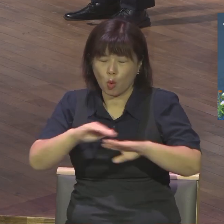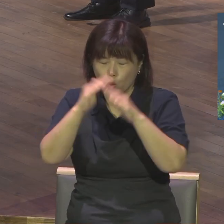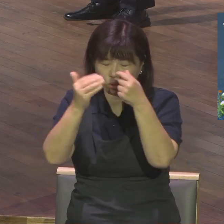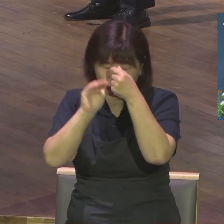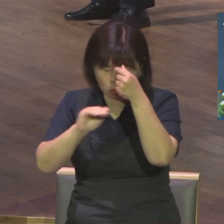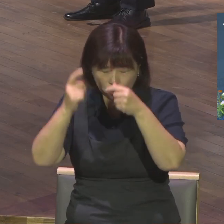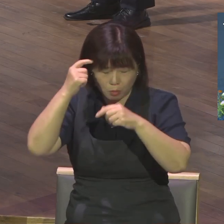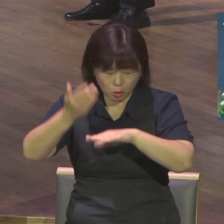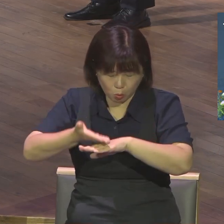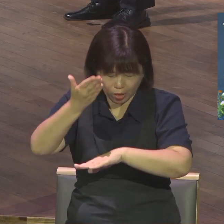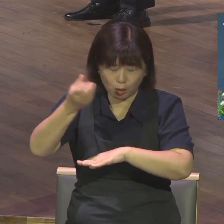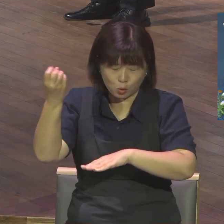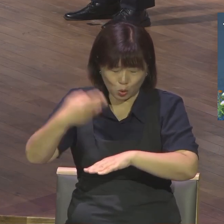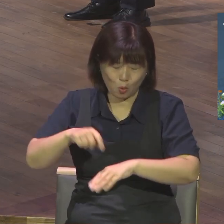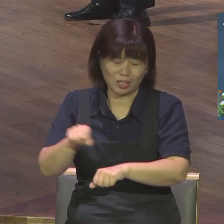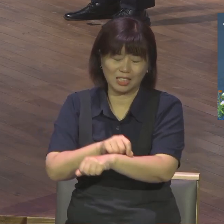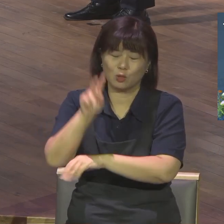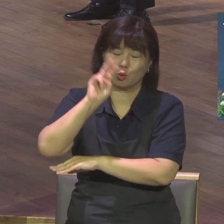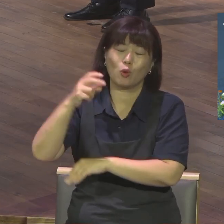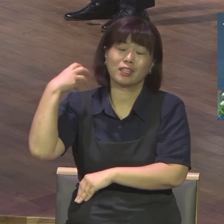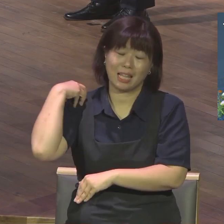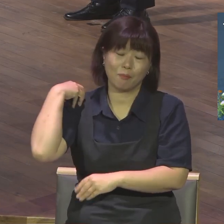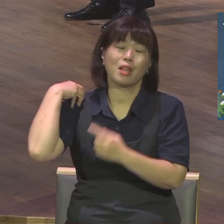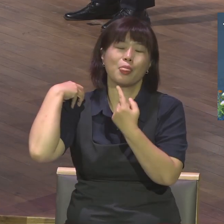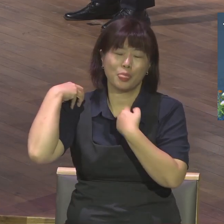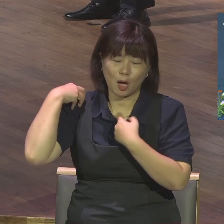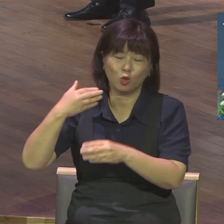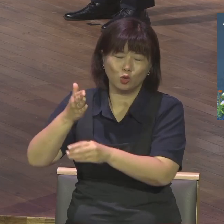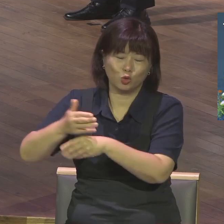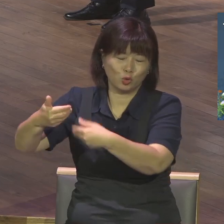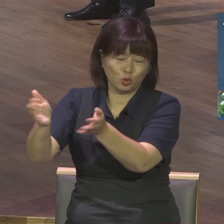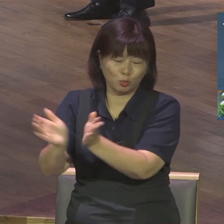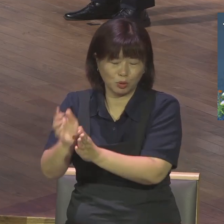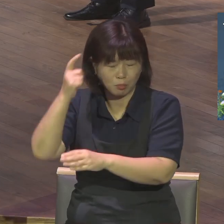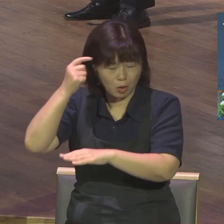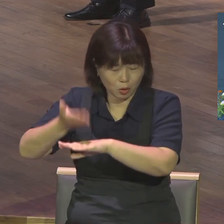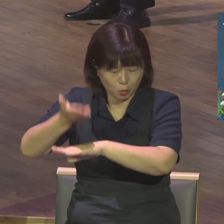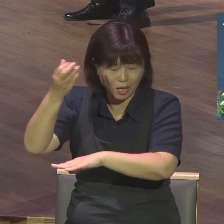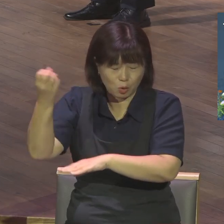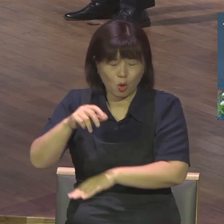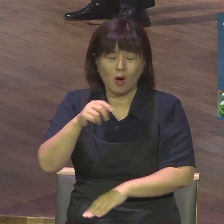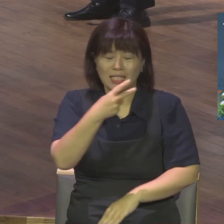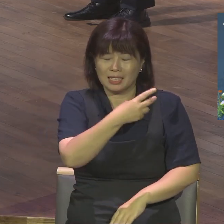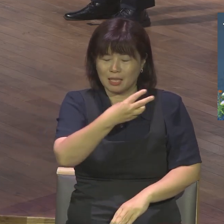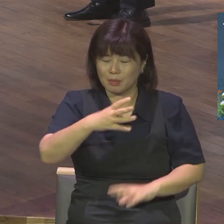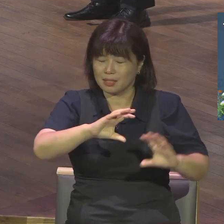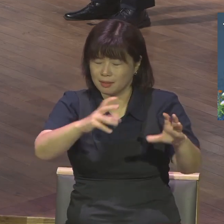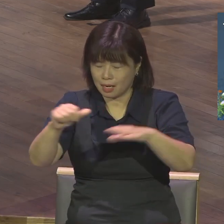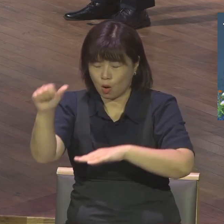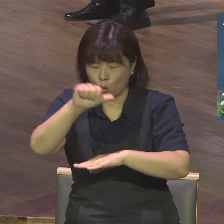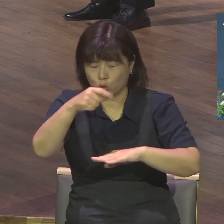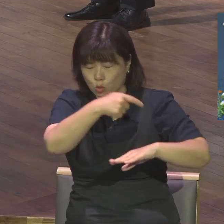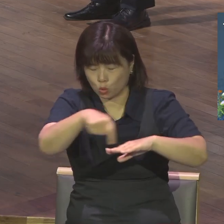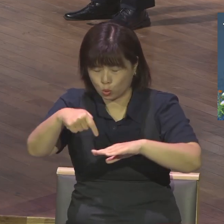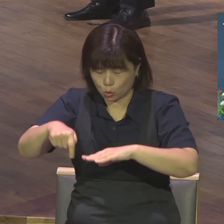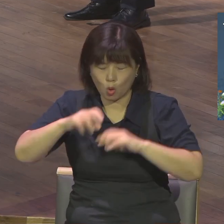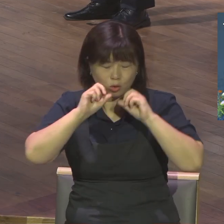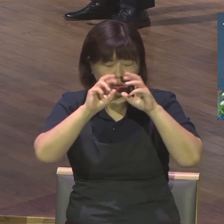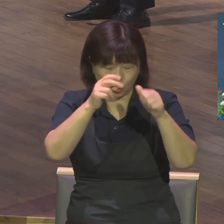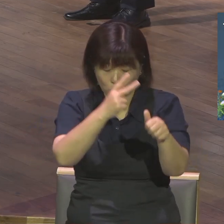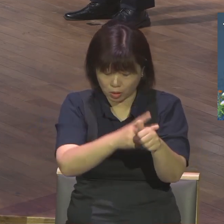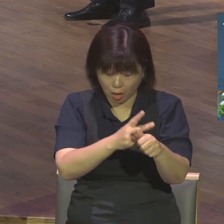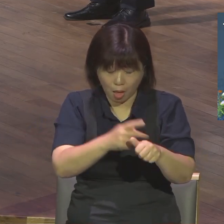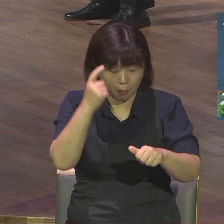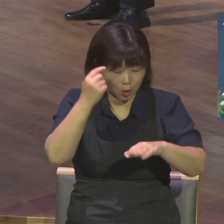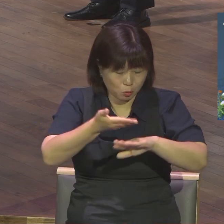오늘 기간복으로 하나님께 영광을 돌린 마디테스 중동국 머리위에와 이삼천 나라 5천 종족 선교 현장과 특별히 사랑하는 모든